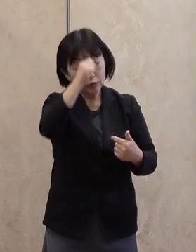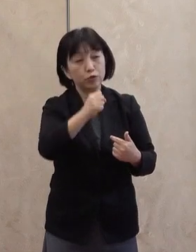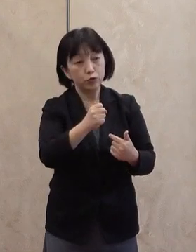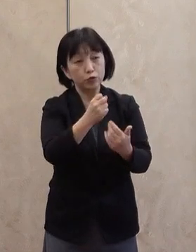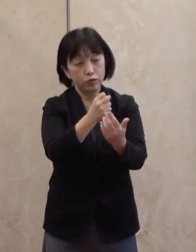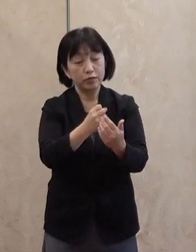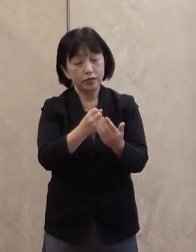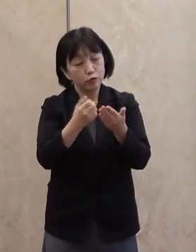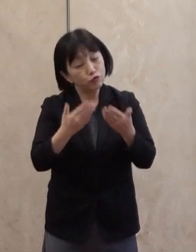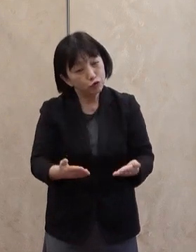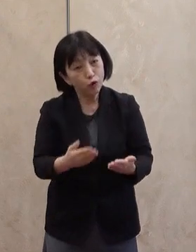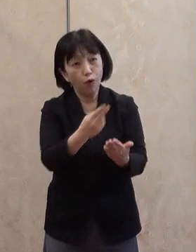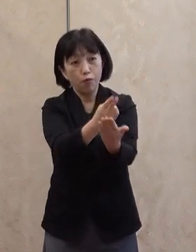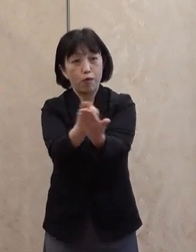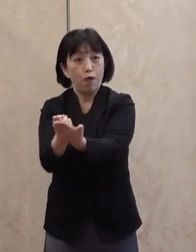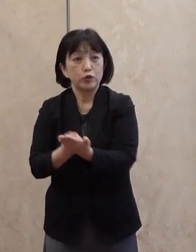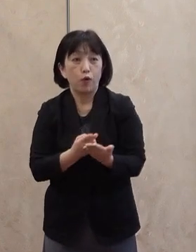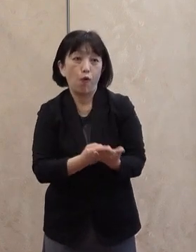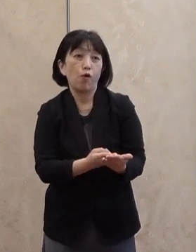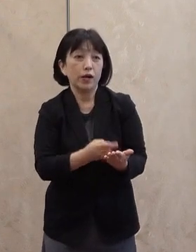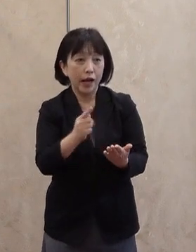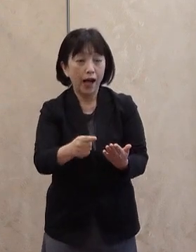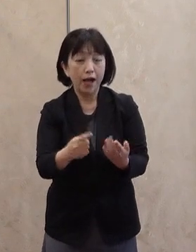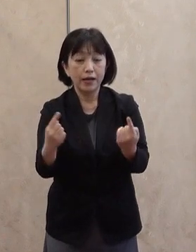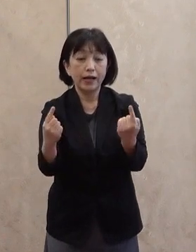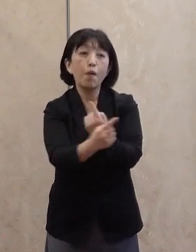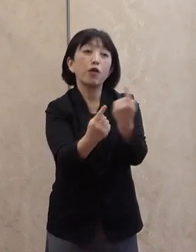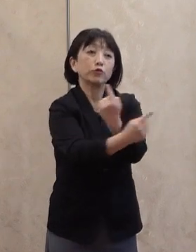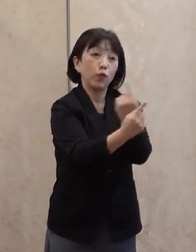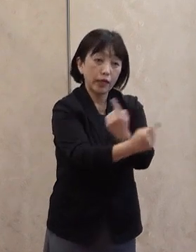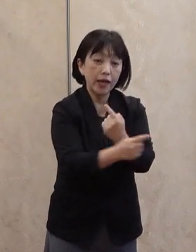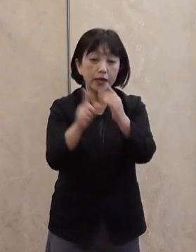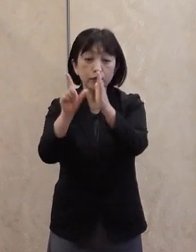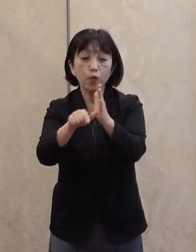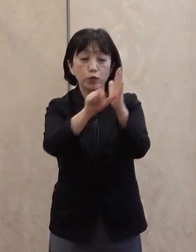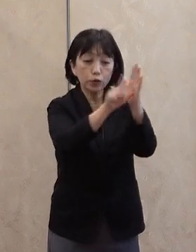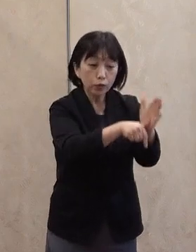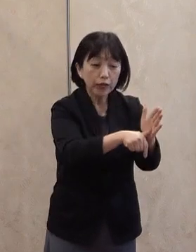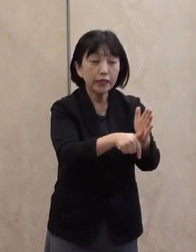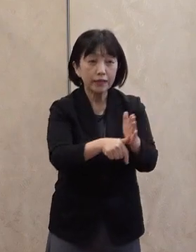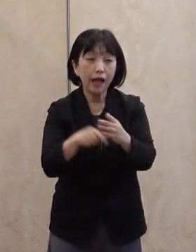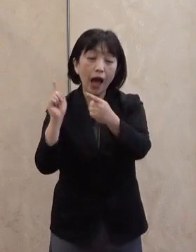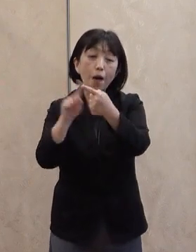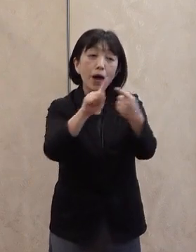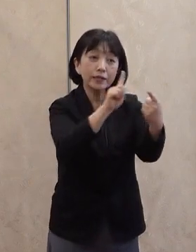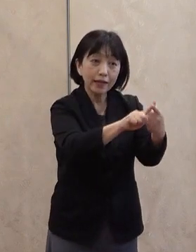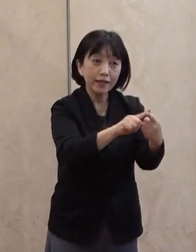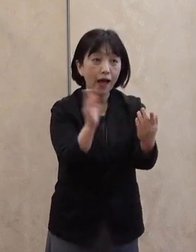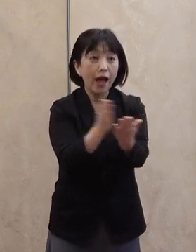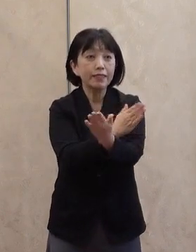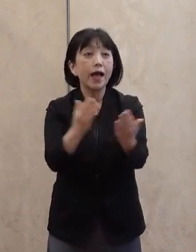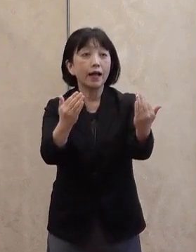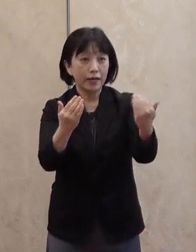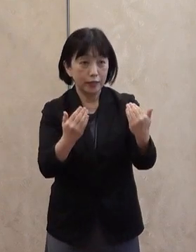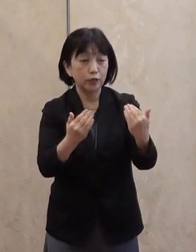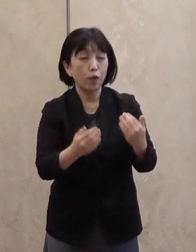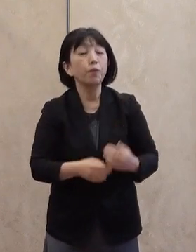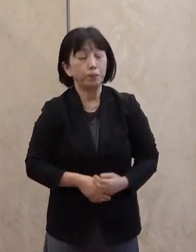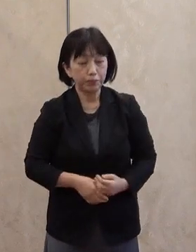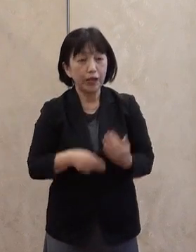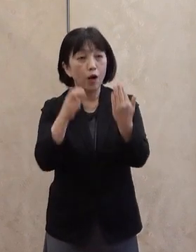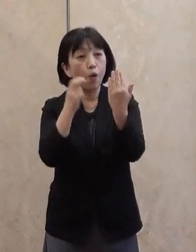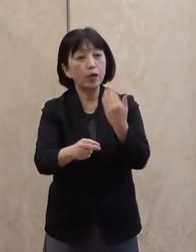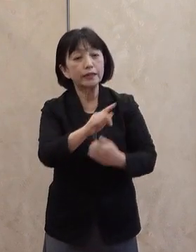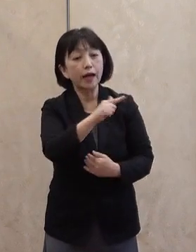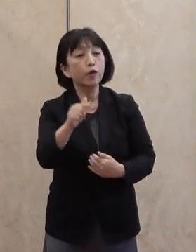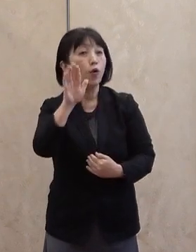し、その時その時まで適切な判断をしていかなければならないのがこのコロナですので、そういった法律があるというのは頭に入っていますが、現時点